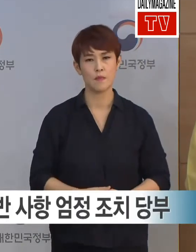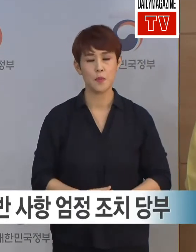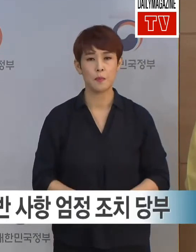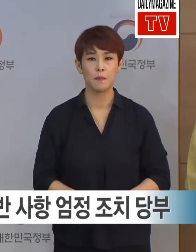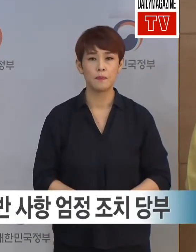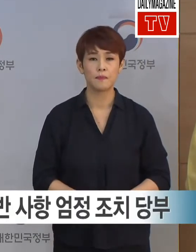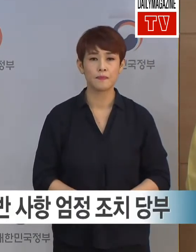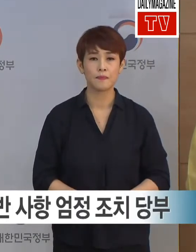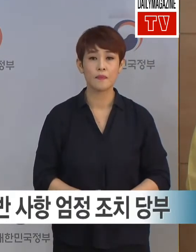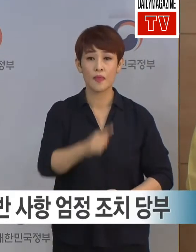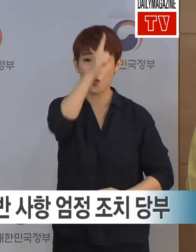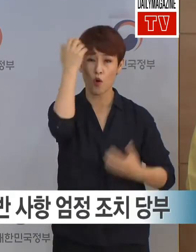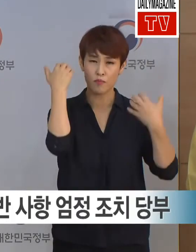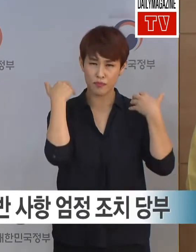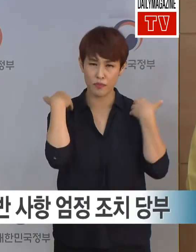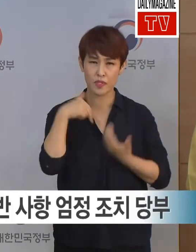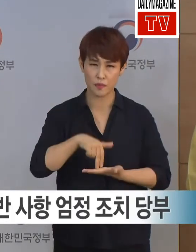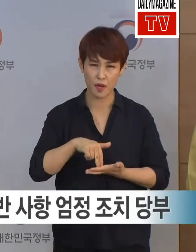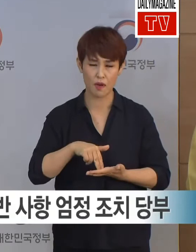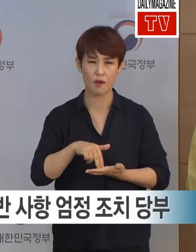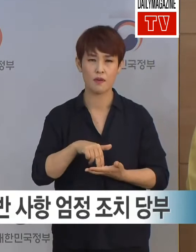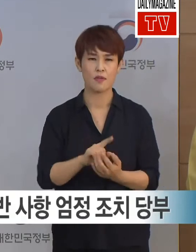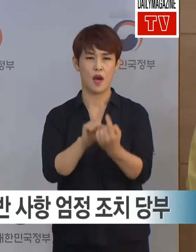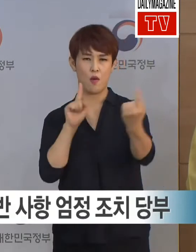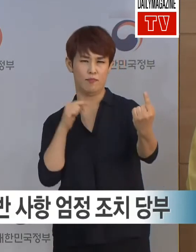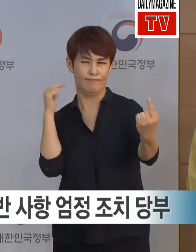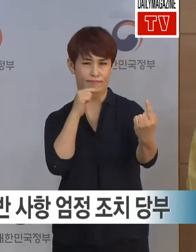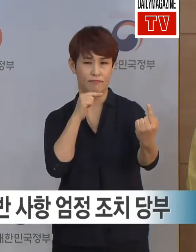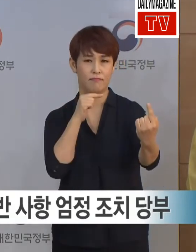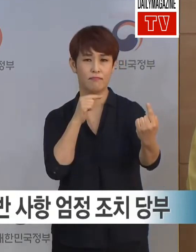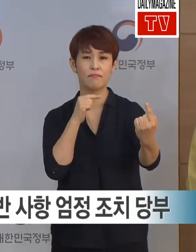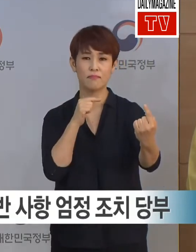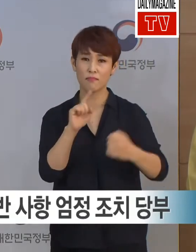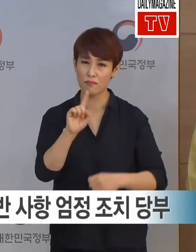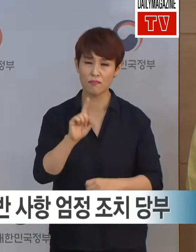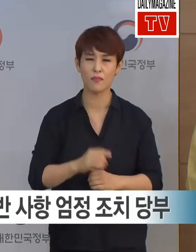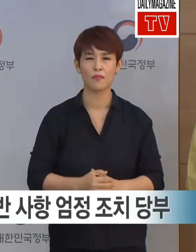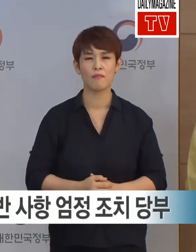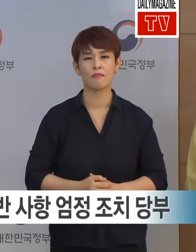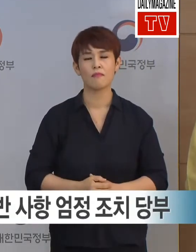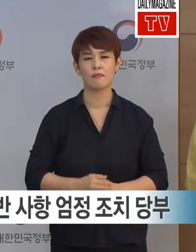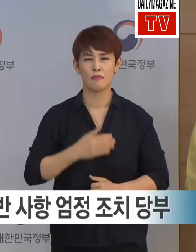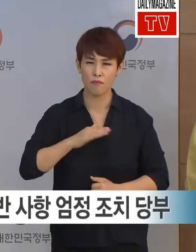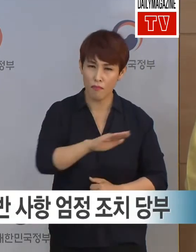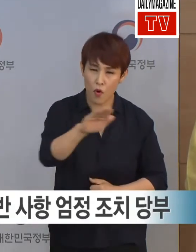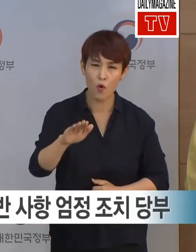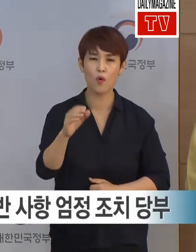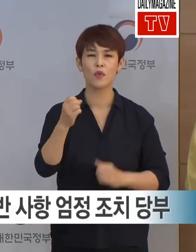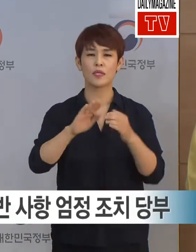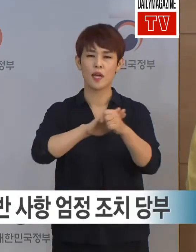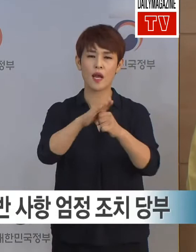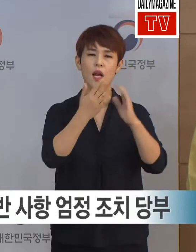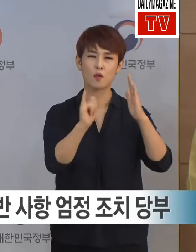바랍니다. 정부의 이번 강화된 사회적 거리두기 조치는 나의 일상을 지키고 사랑하는